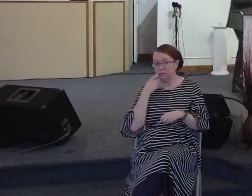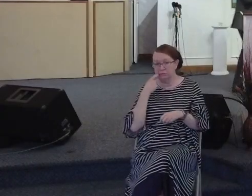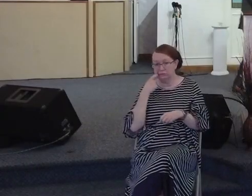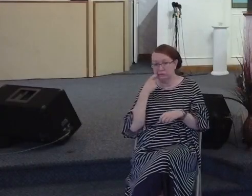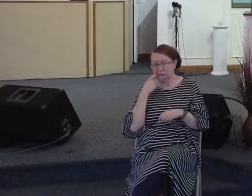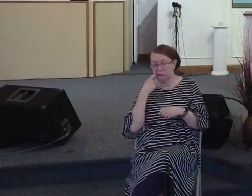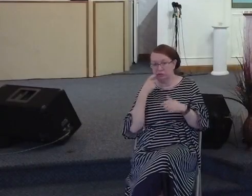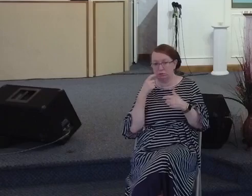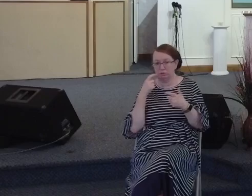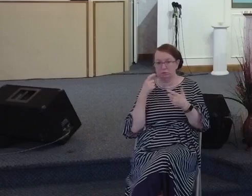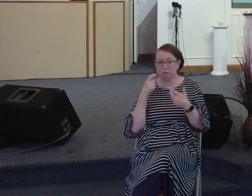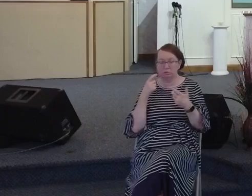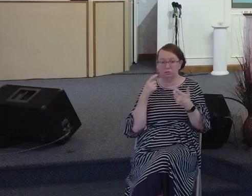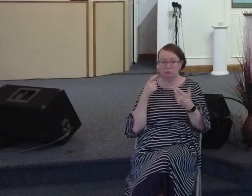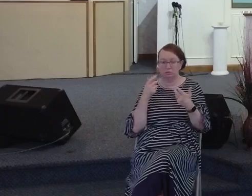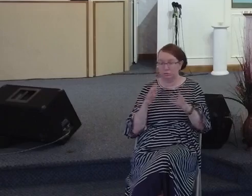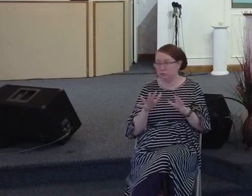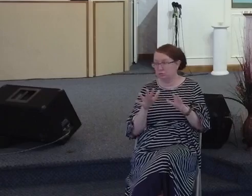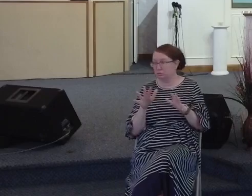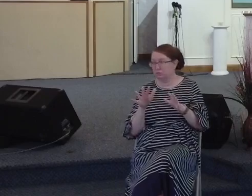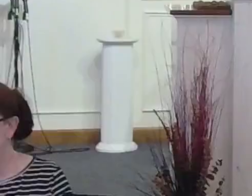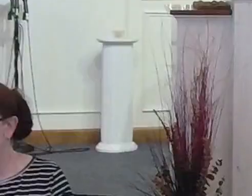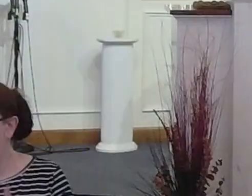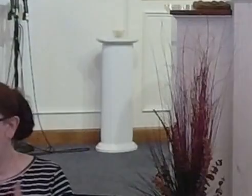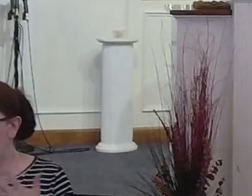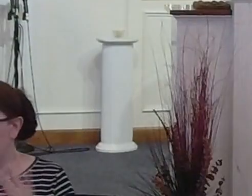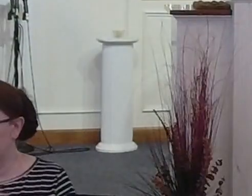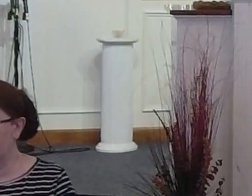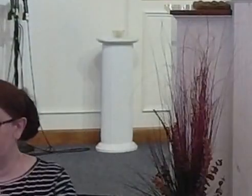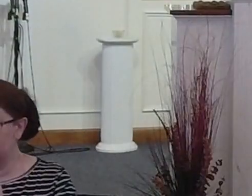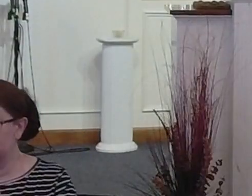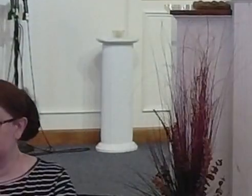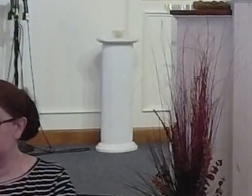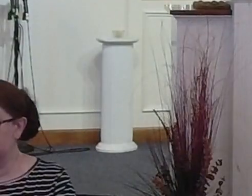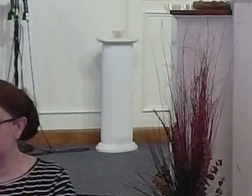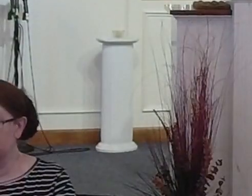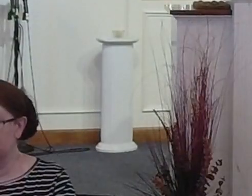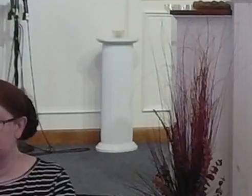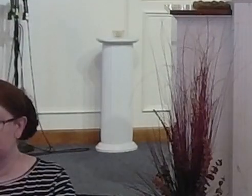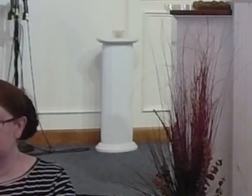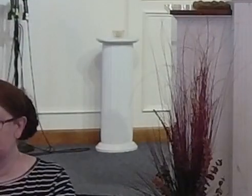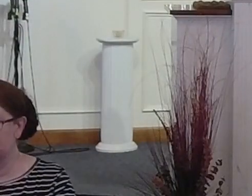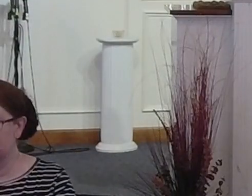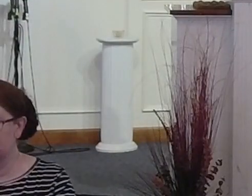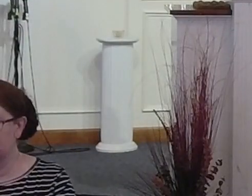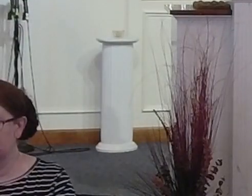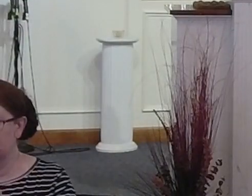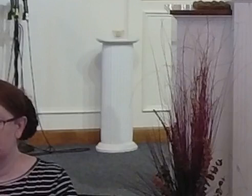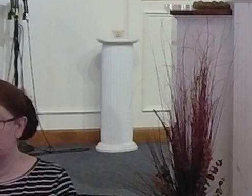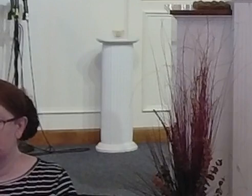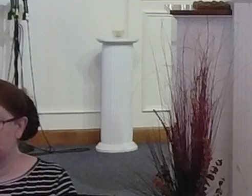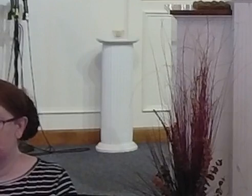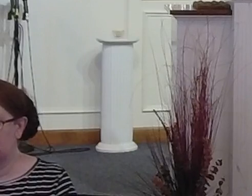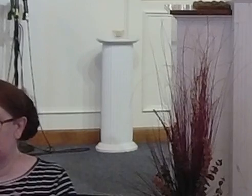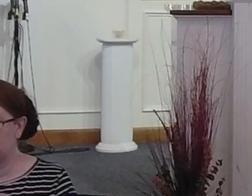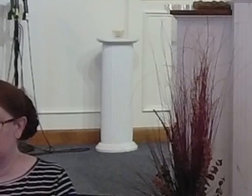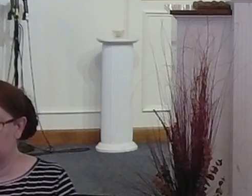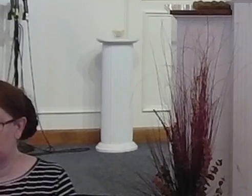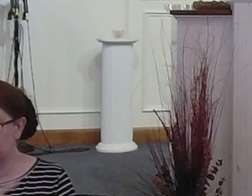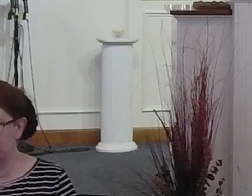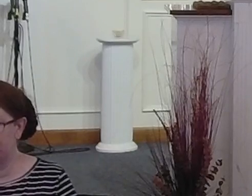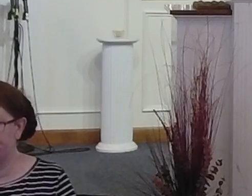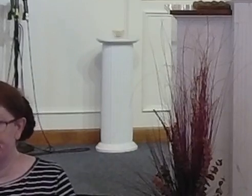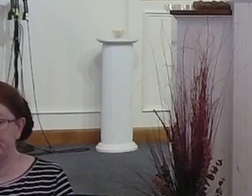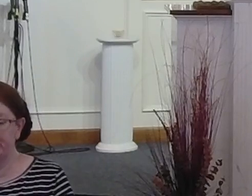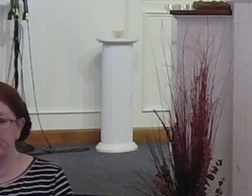a caer, las adicciones empezaron a caerse, y todas las cosas que nosotros enfrentamos ya no fueron más